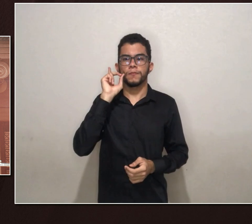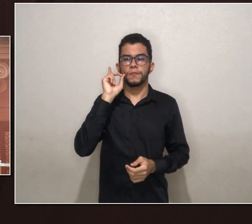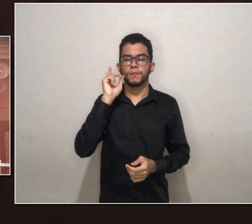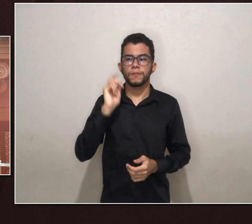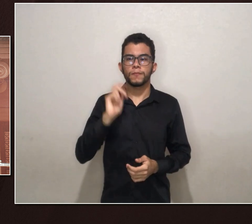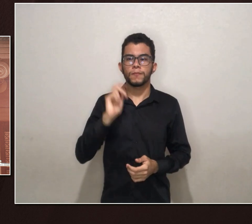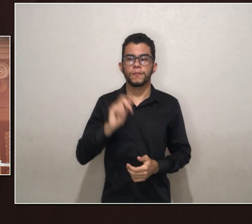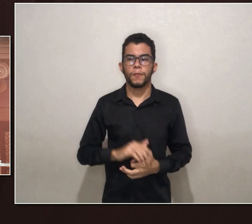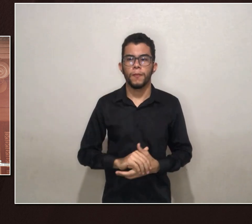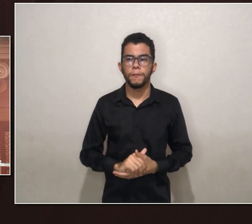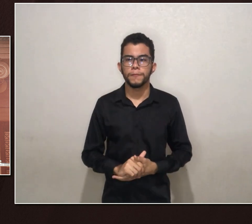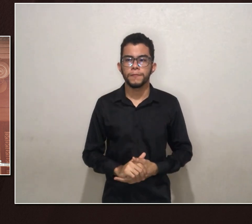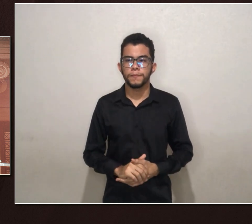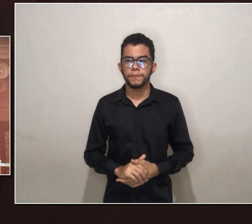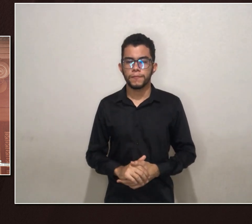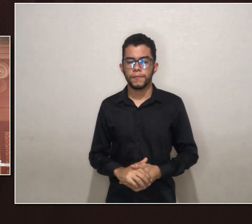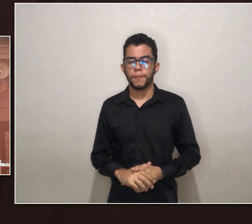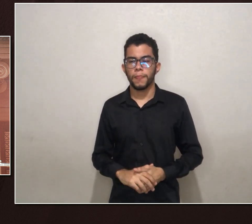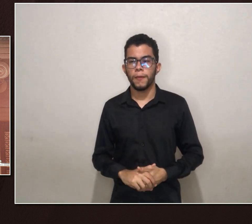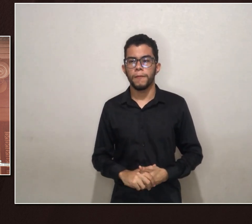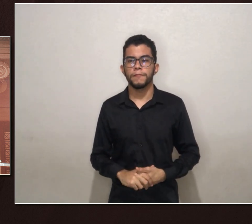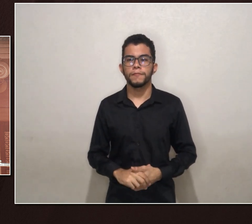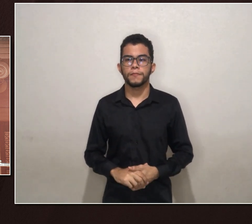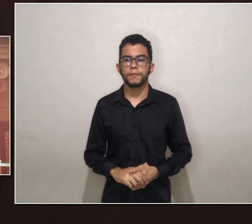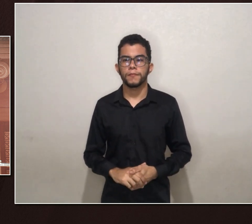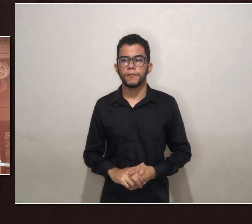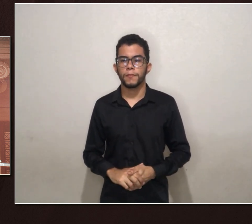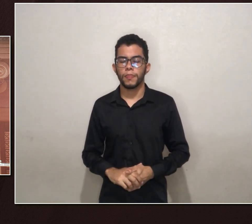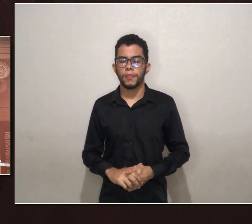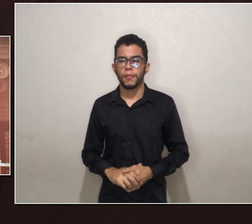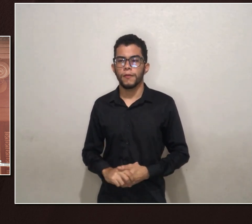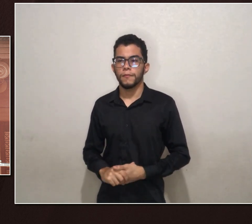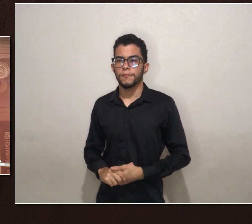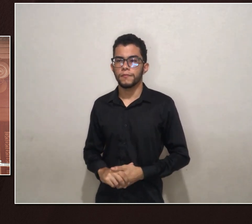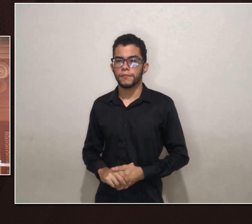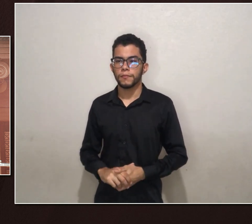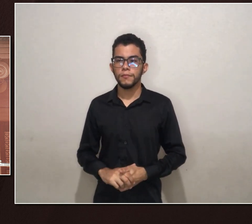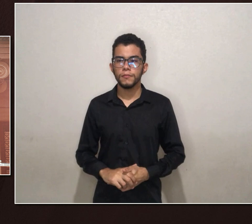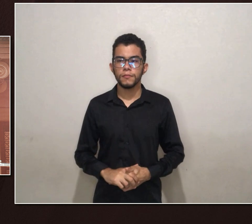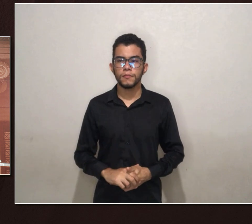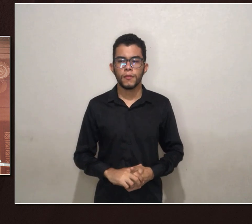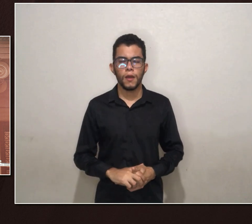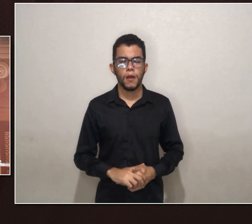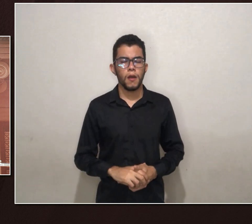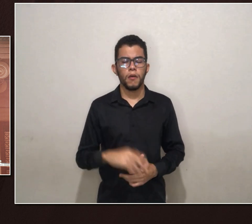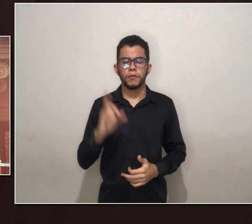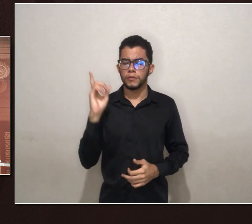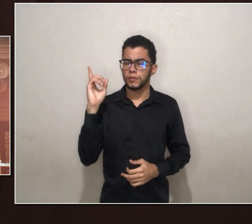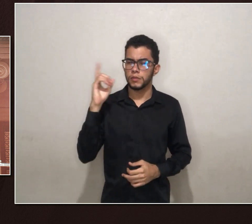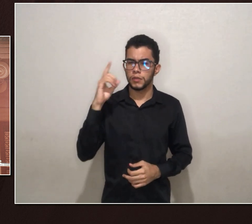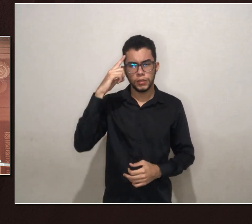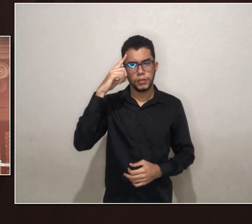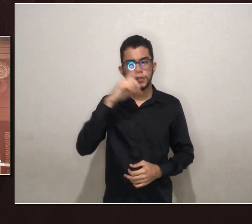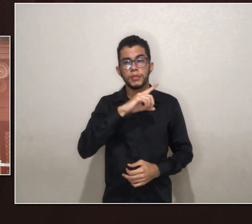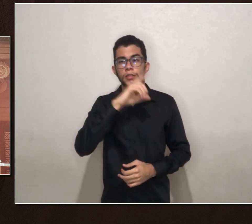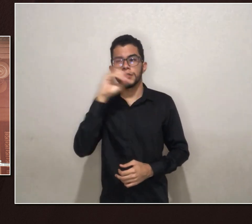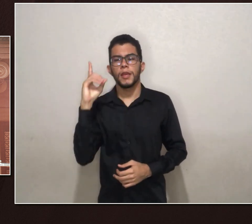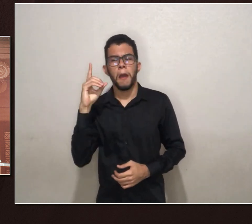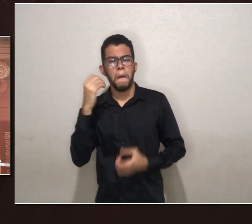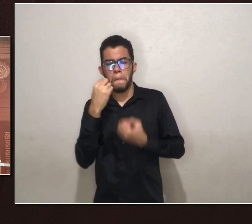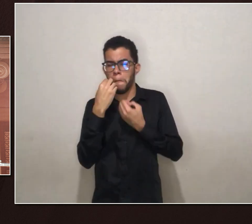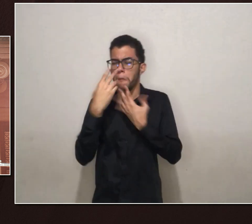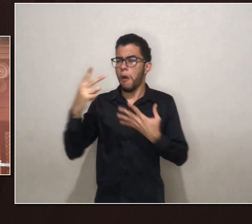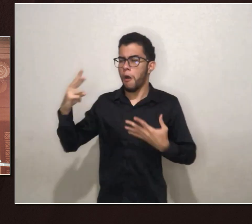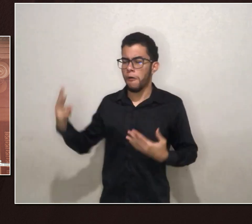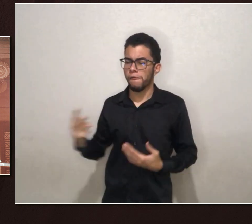pessoas que participaram, saíram, e foi um dia triunfante, vitorioso. Muitos jovens